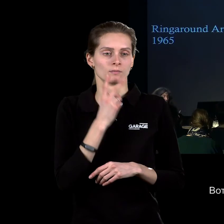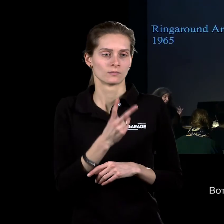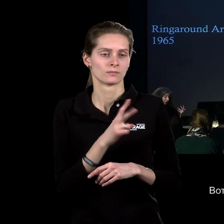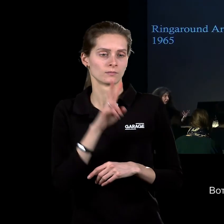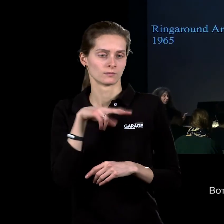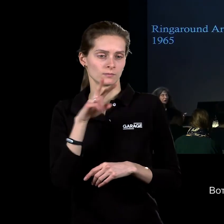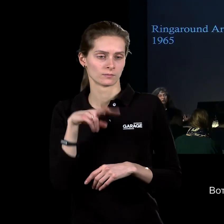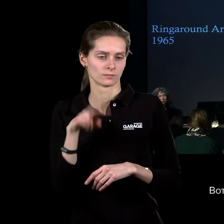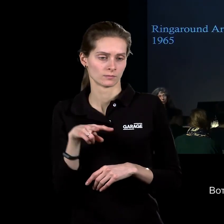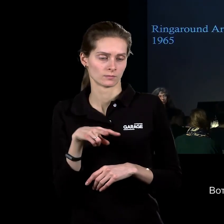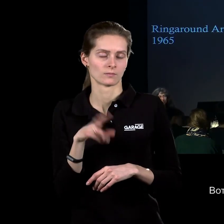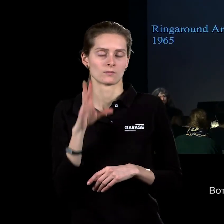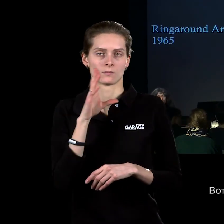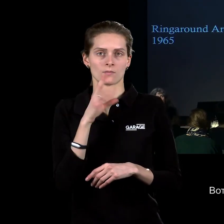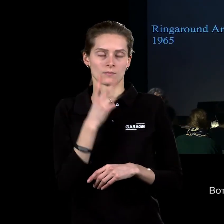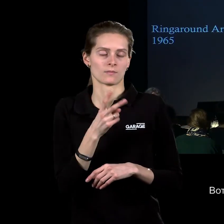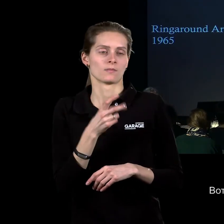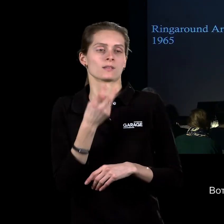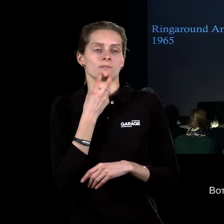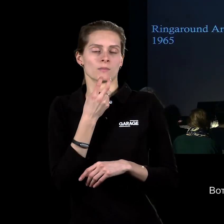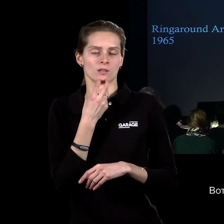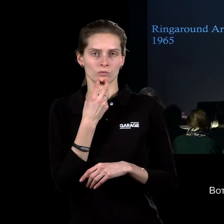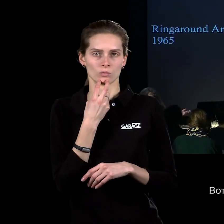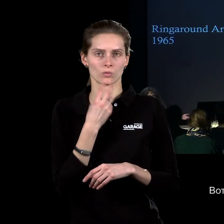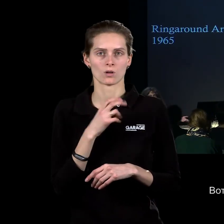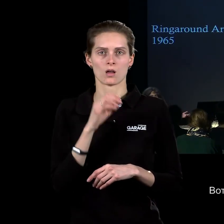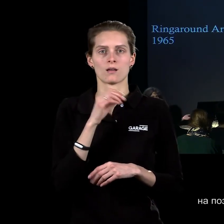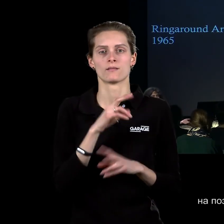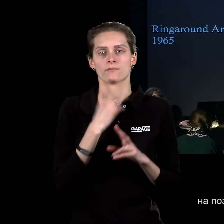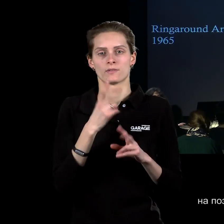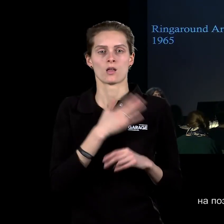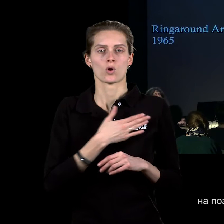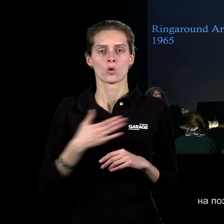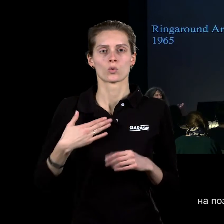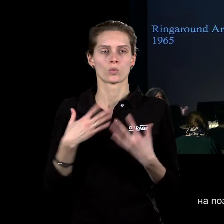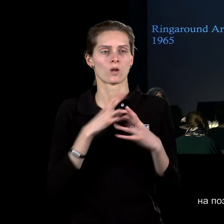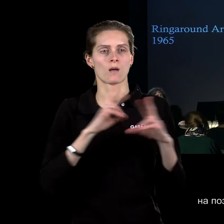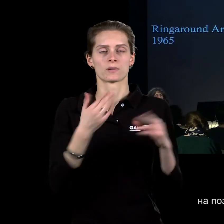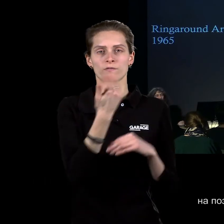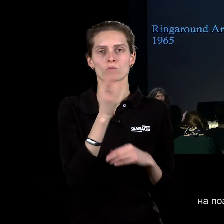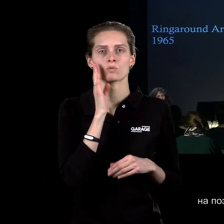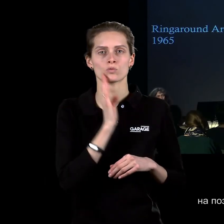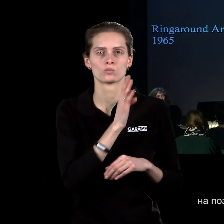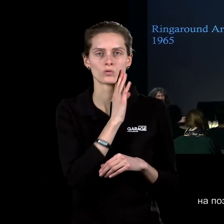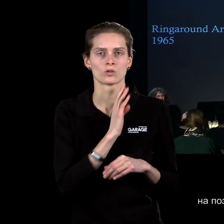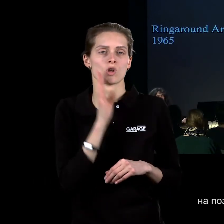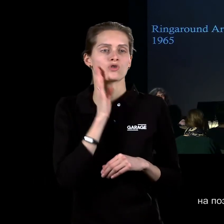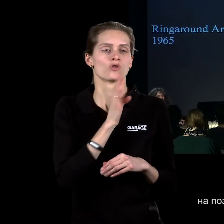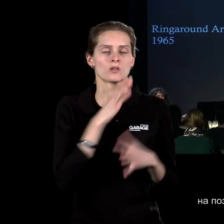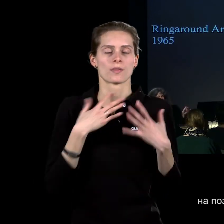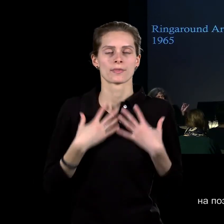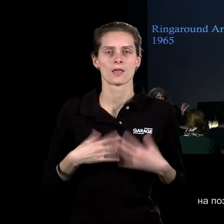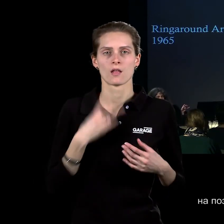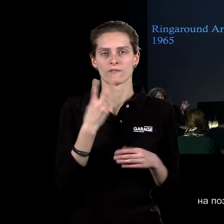как достаточно юмористическая, на самом деле, аллюзия на женскую грудь, на женское тело, в том числе на работу позднюю